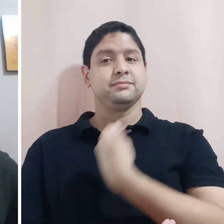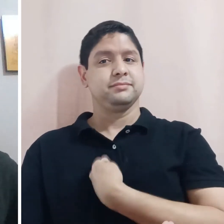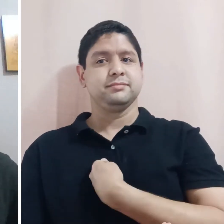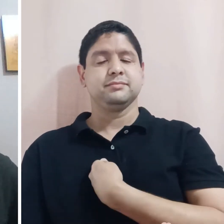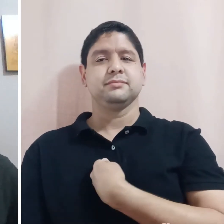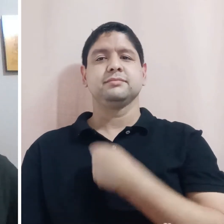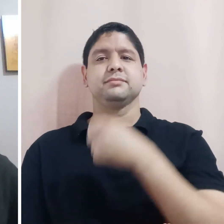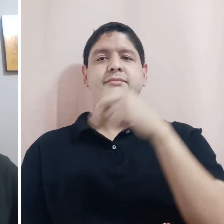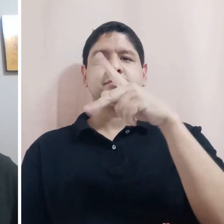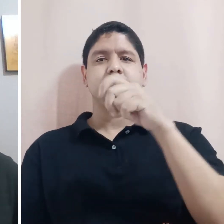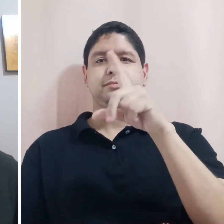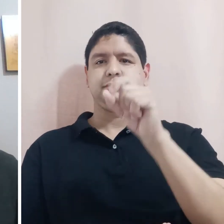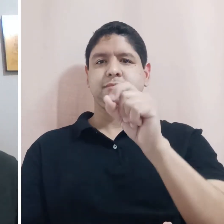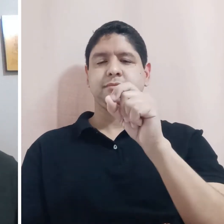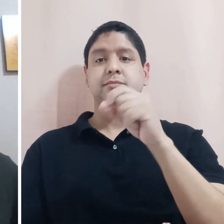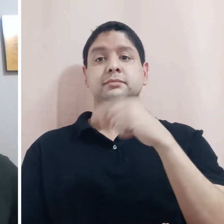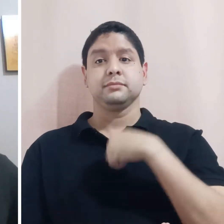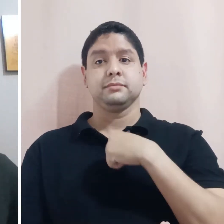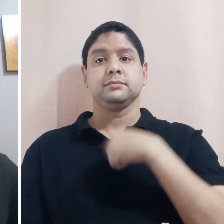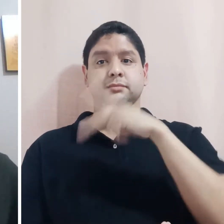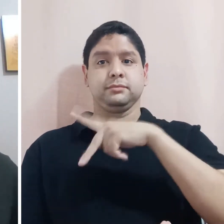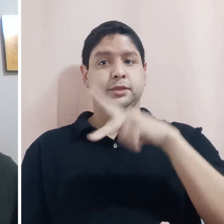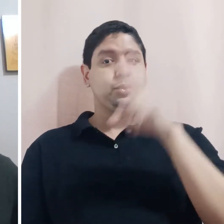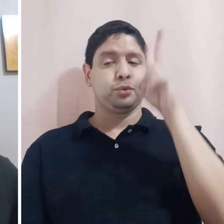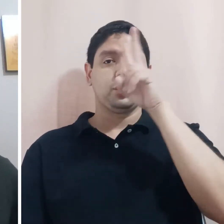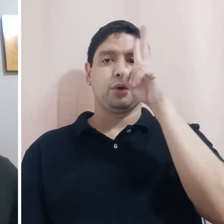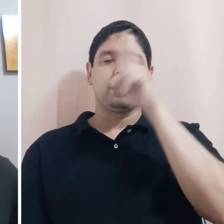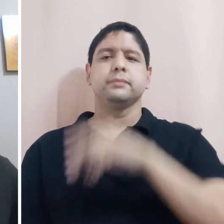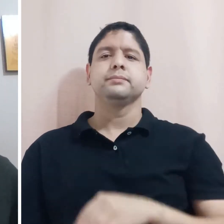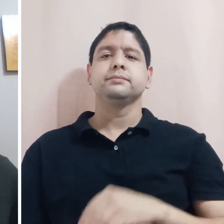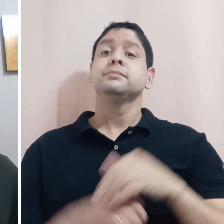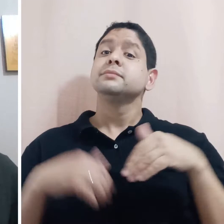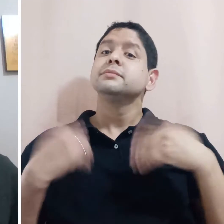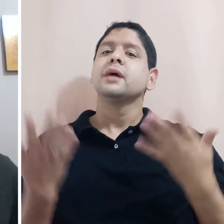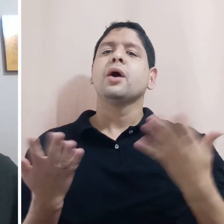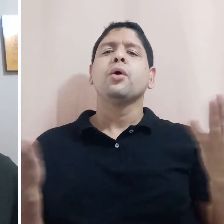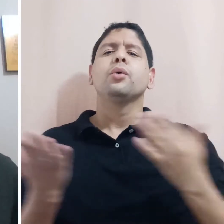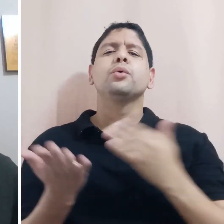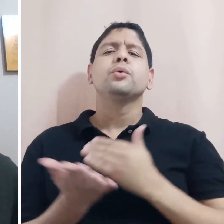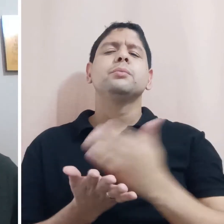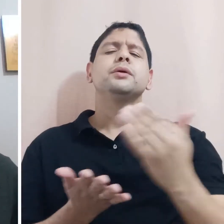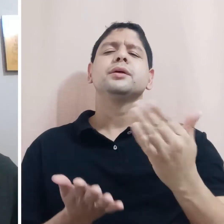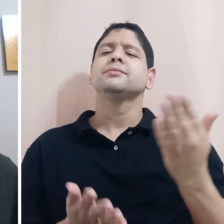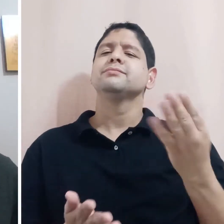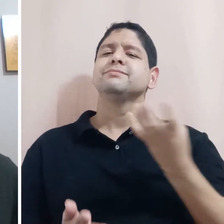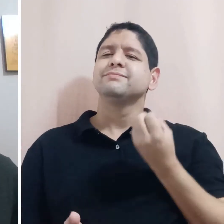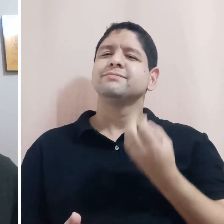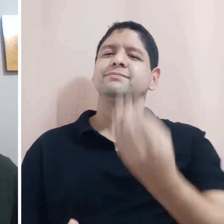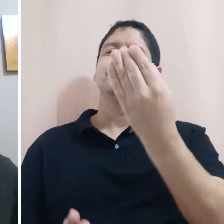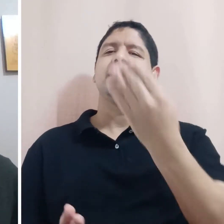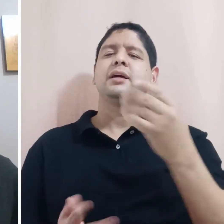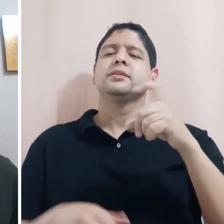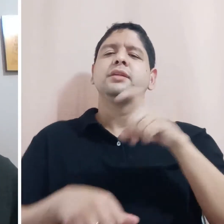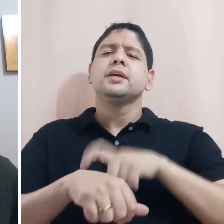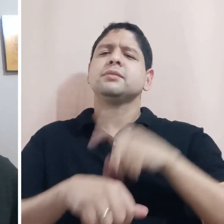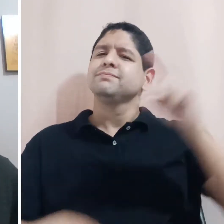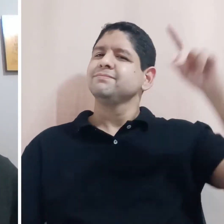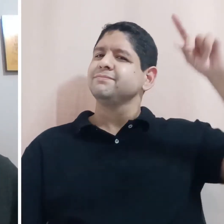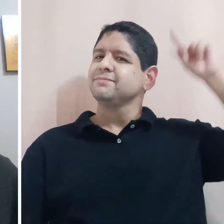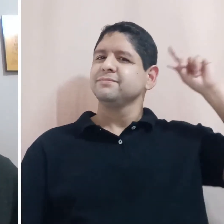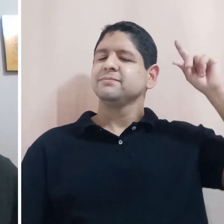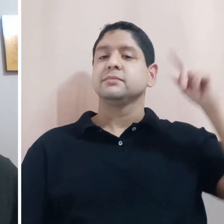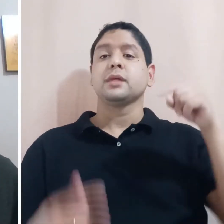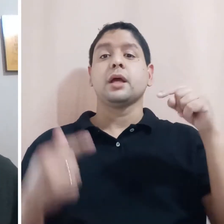Oi, pessoal, tudo bom? Eu sou o professor Paulo, professor de História, e hoje a gente vai, na nossa viagem